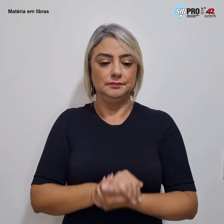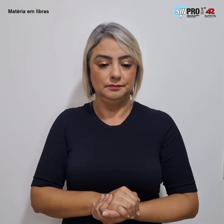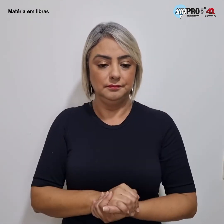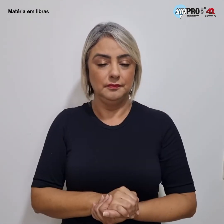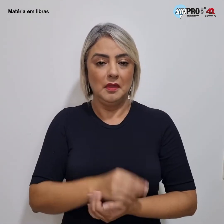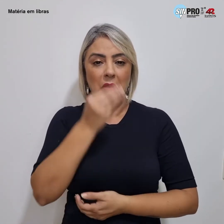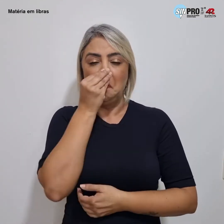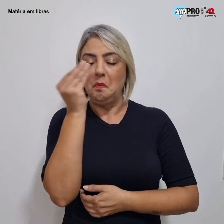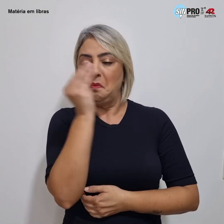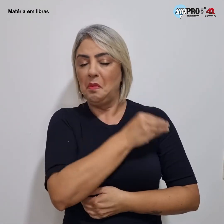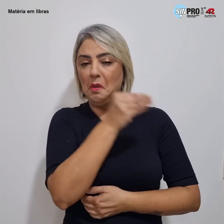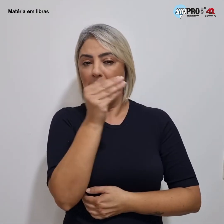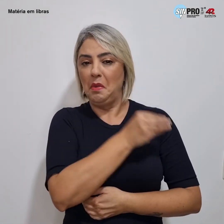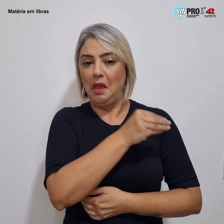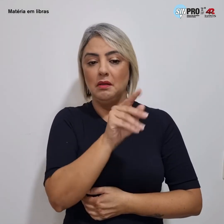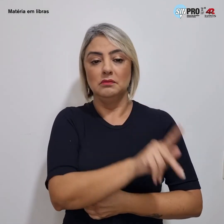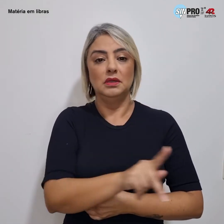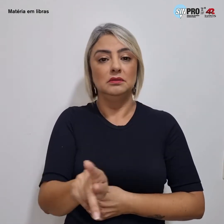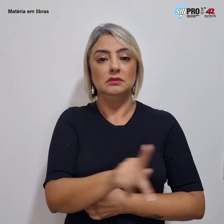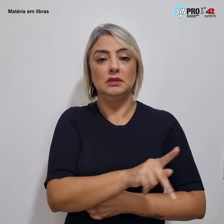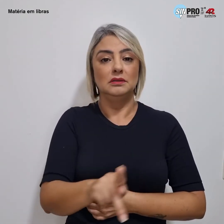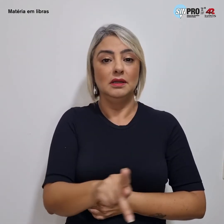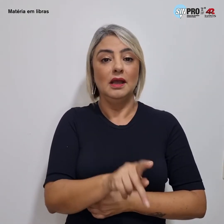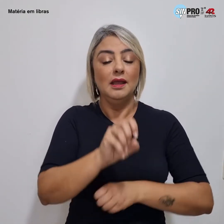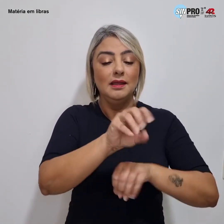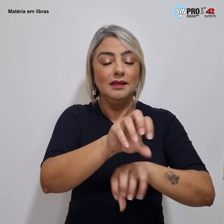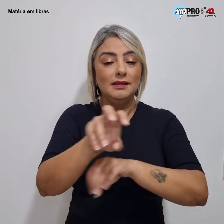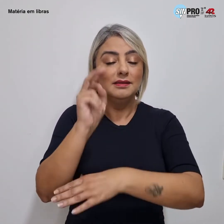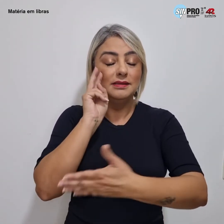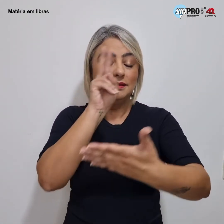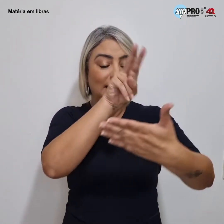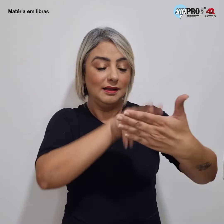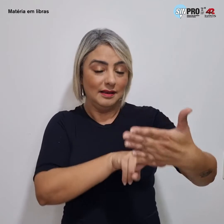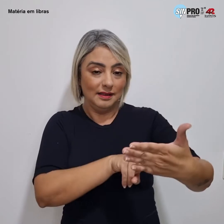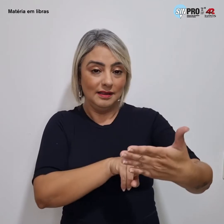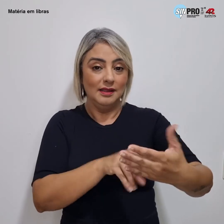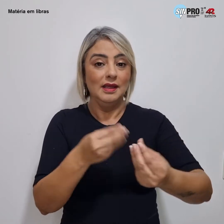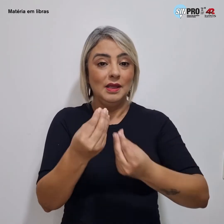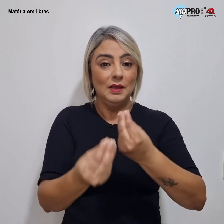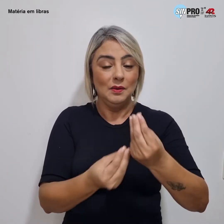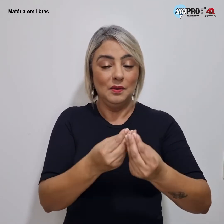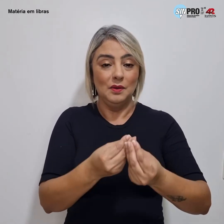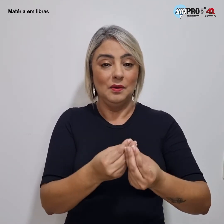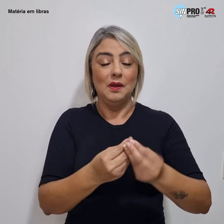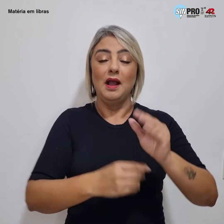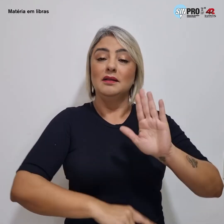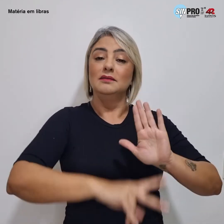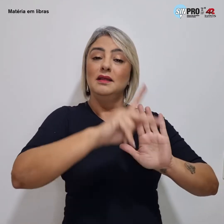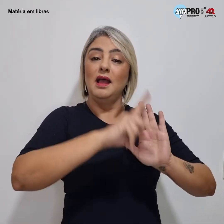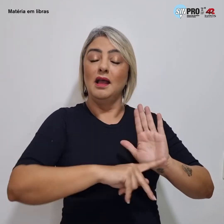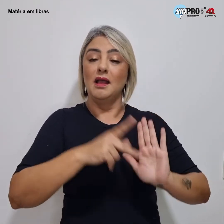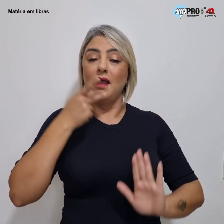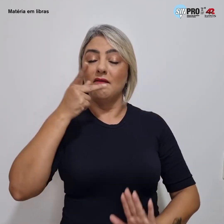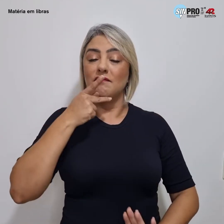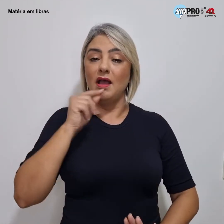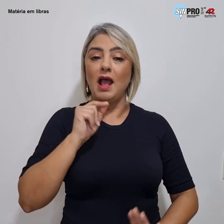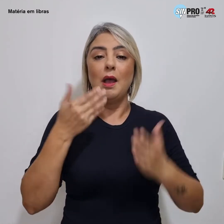país. Desprezo pelo professor alfabetizador. Com a declaração,